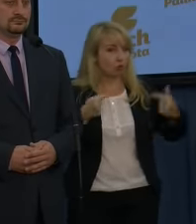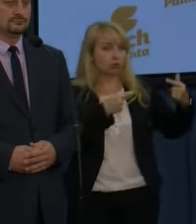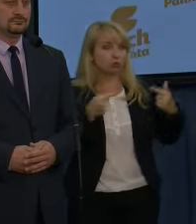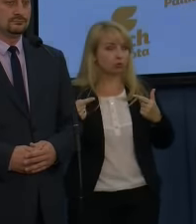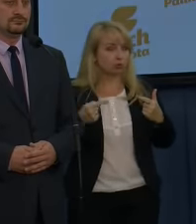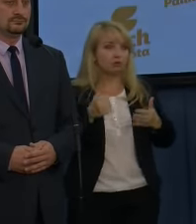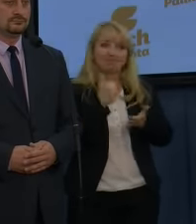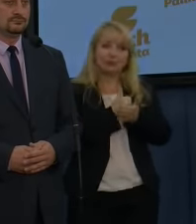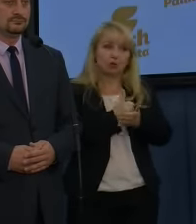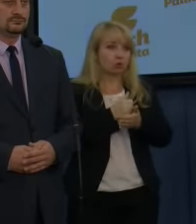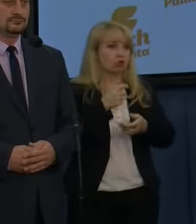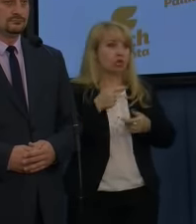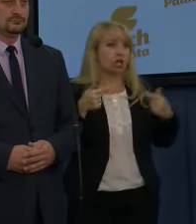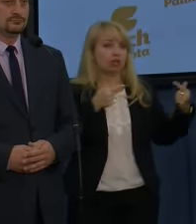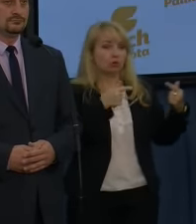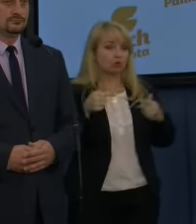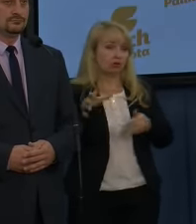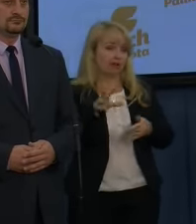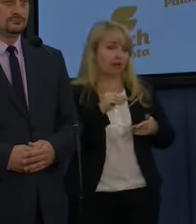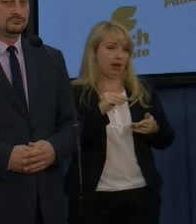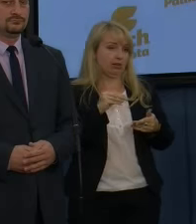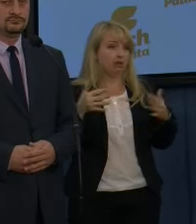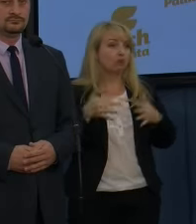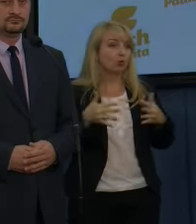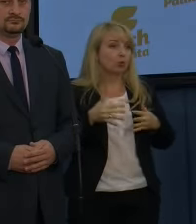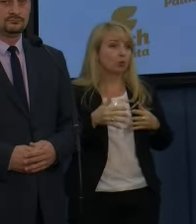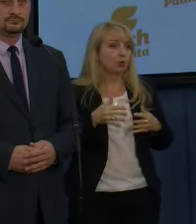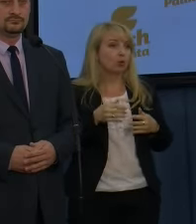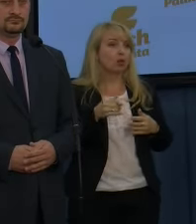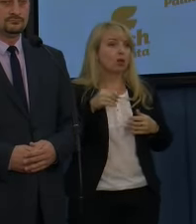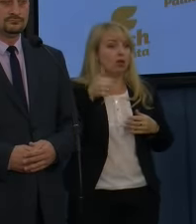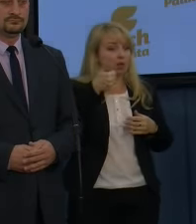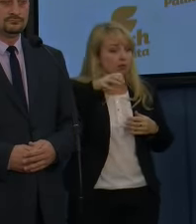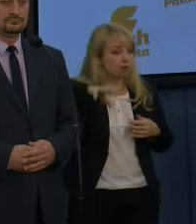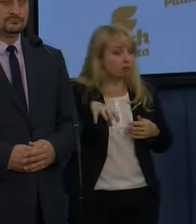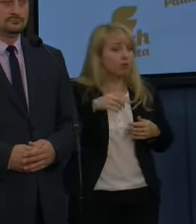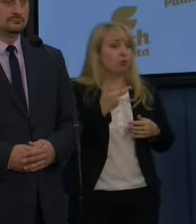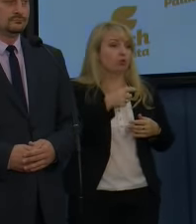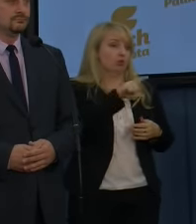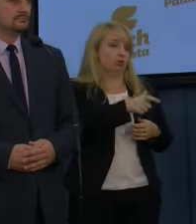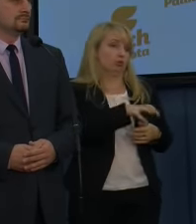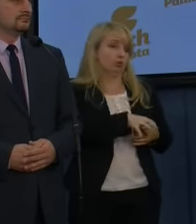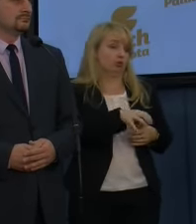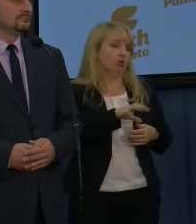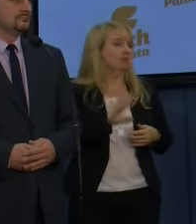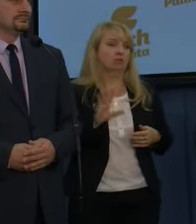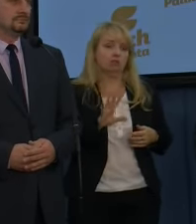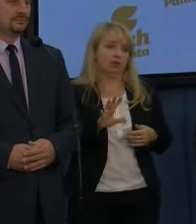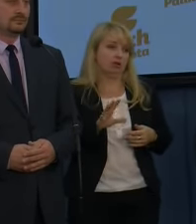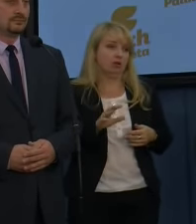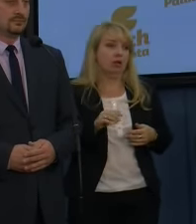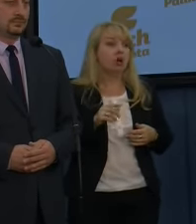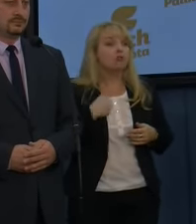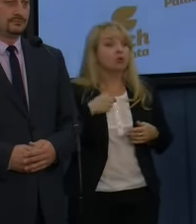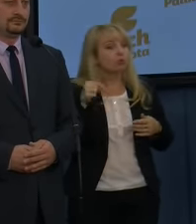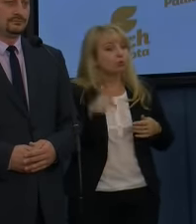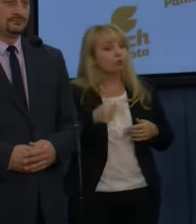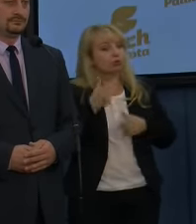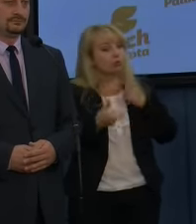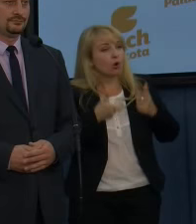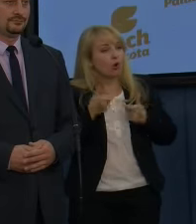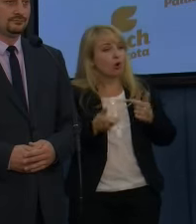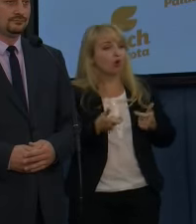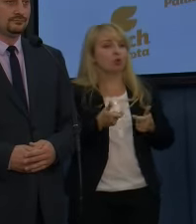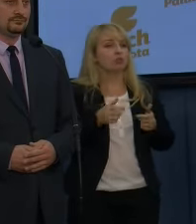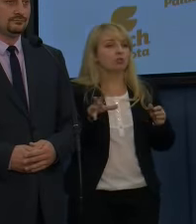podczas jednej debaty dyskutować o tym, żeby kobiety odzyskały prawo do decydowania, a w tej samej debacie